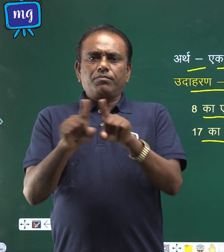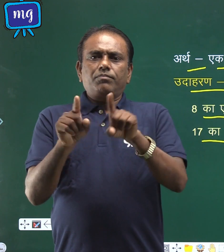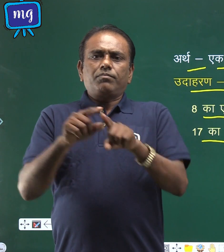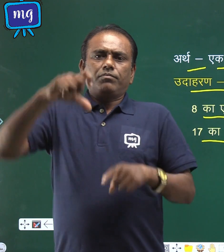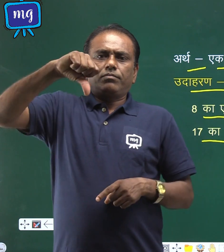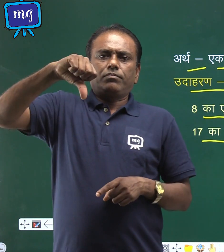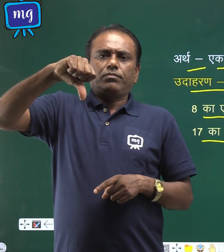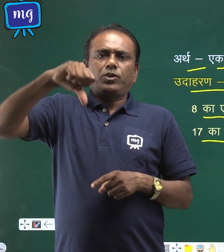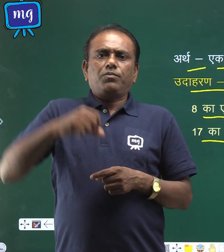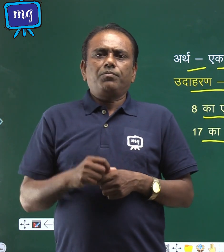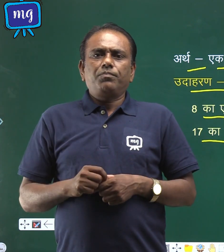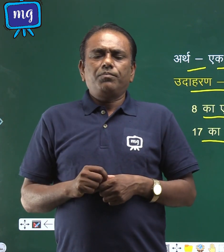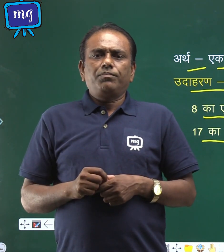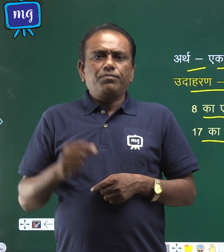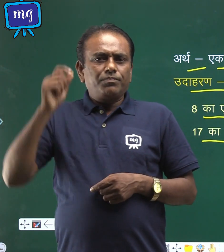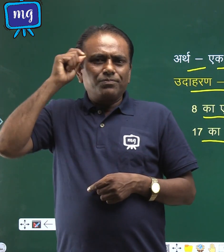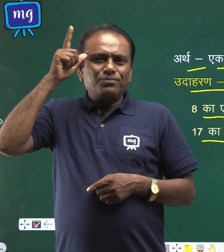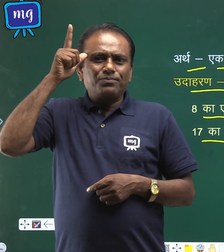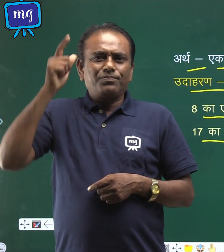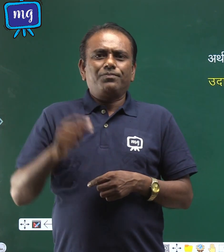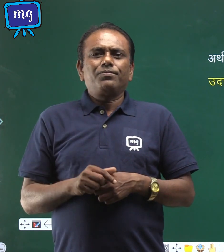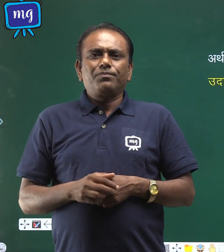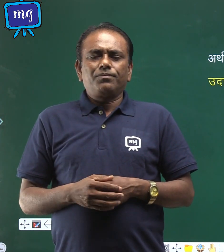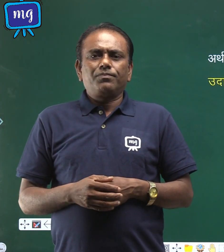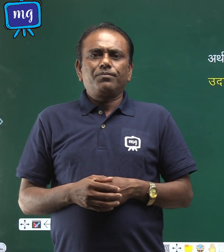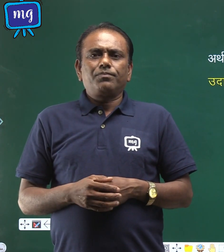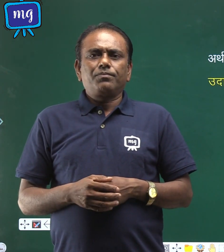बराबर 9। समझ आ गया।